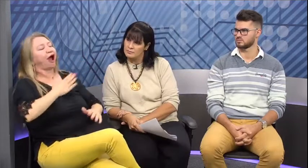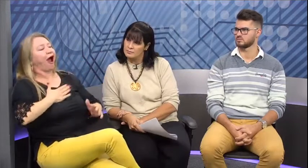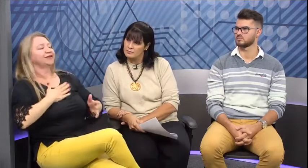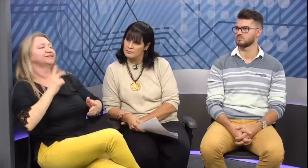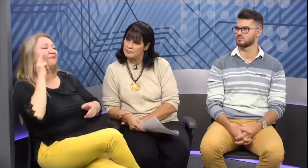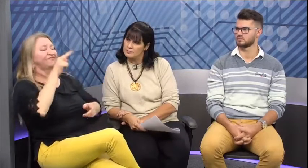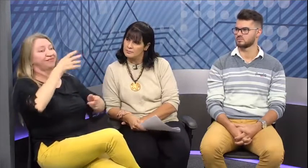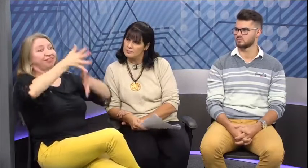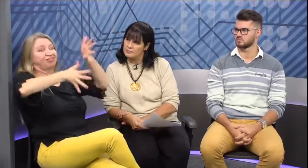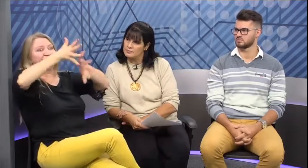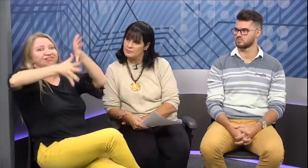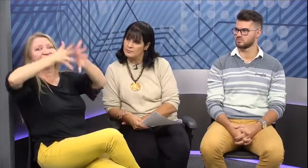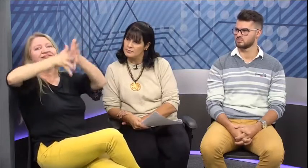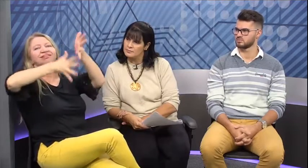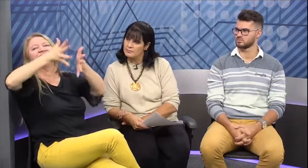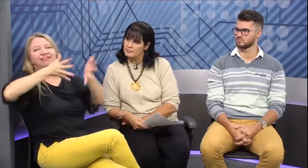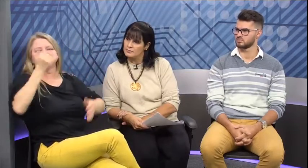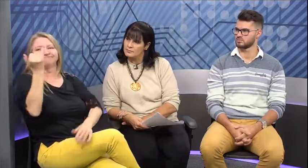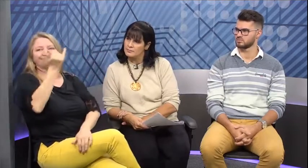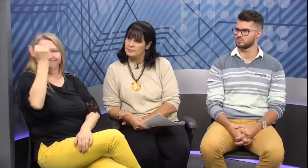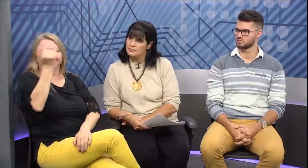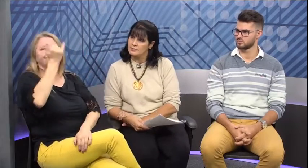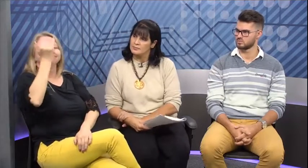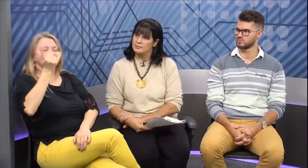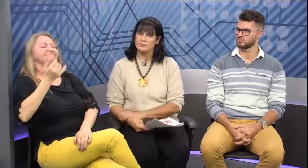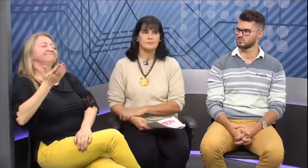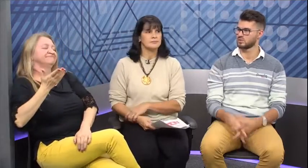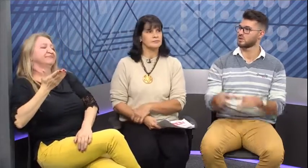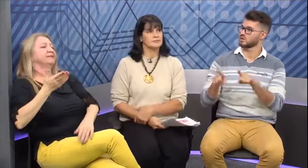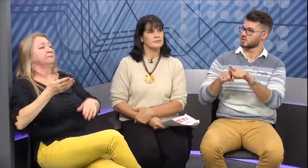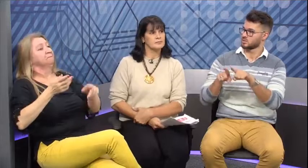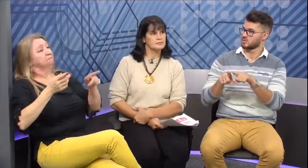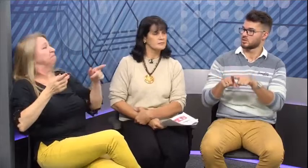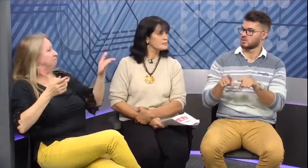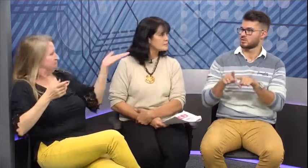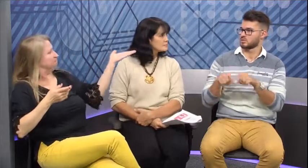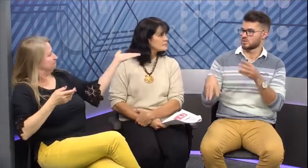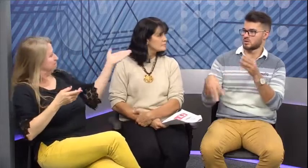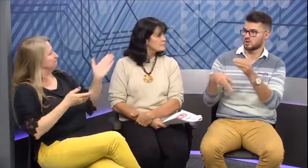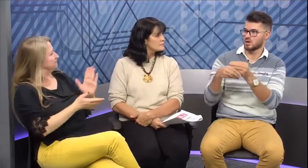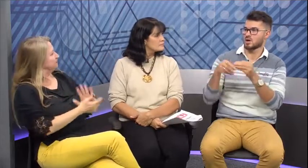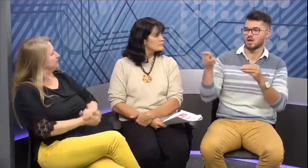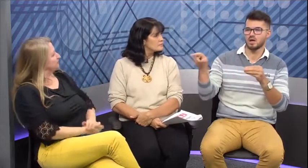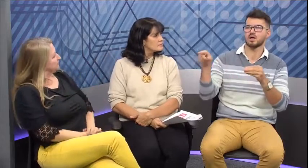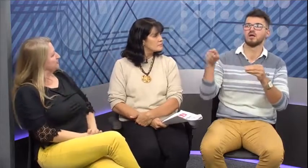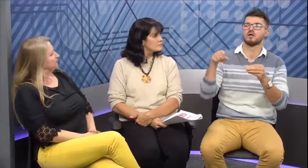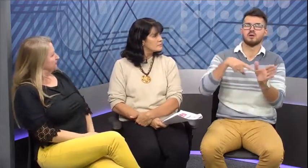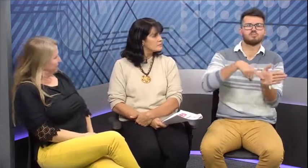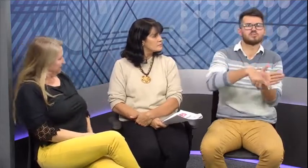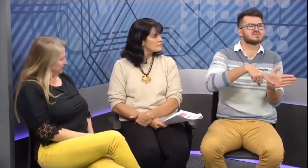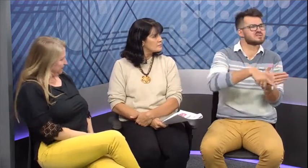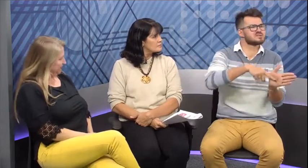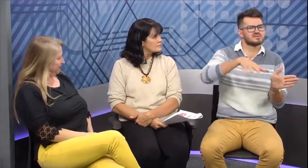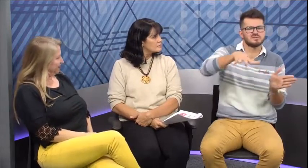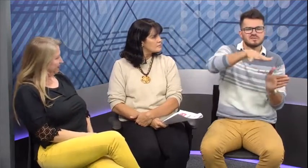os surdos, eles desfrutam disso tudo na sua língua, na primeira língua, que é a Libras. Eu também gostaria de complementar outra